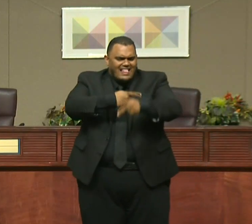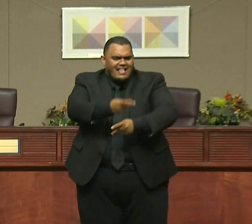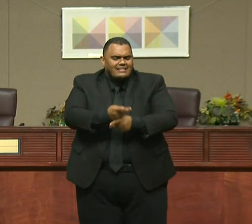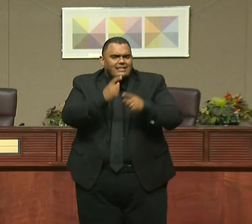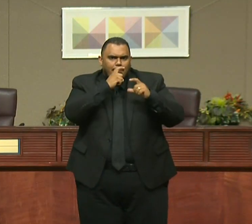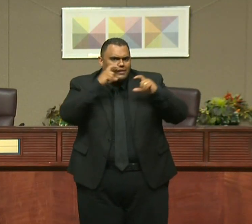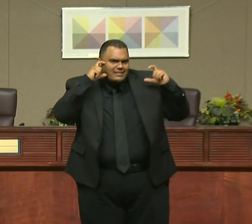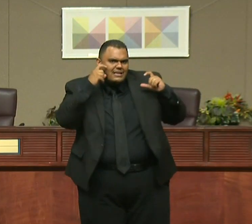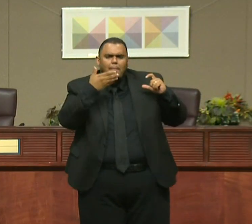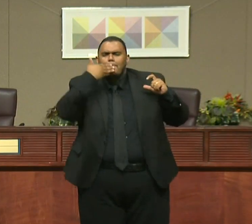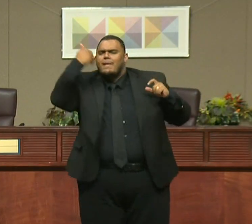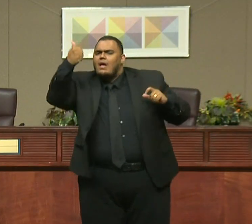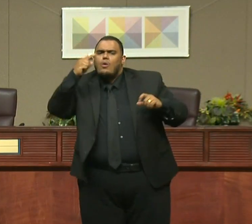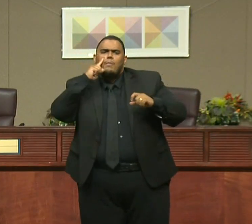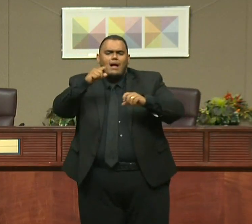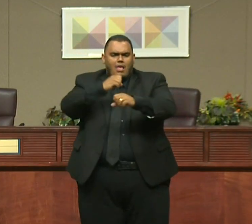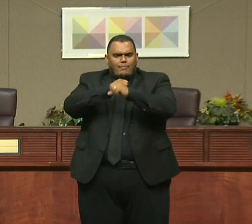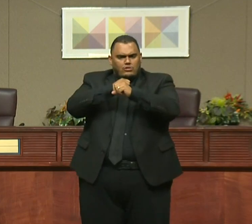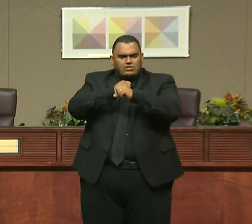su recomendación sobre este tema.